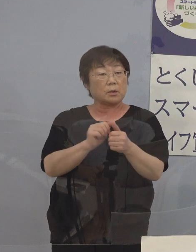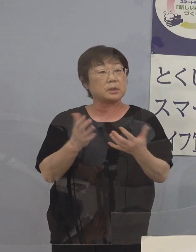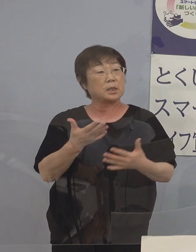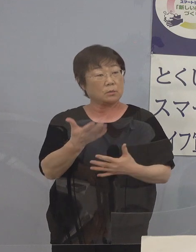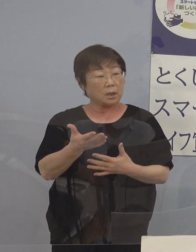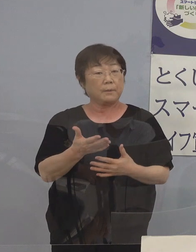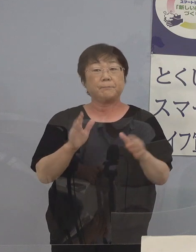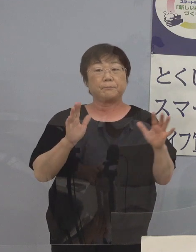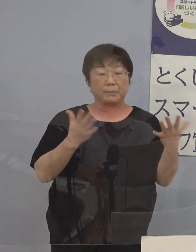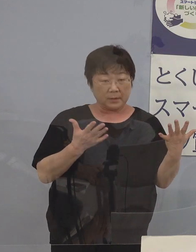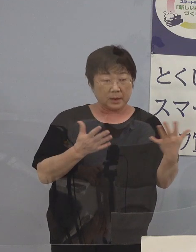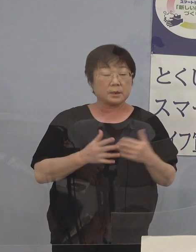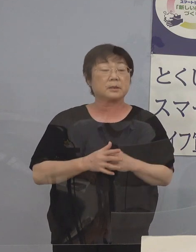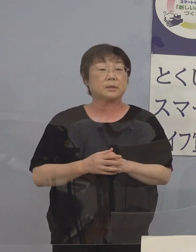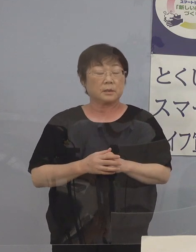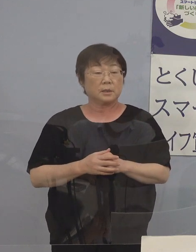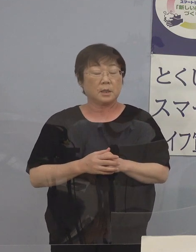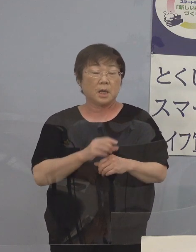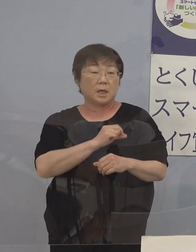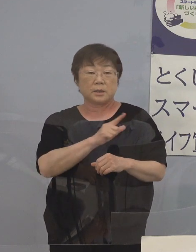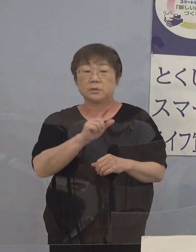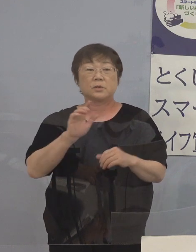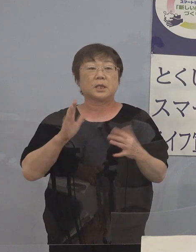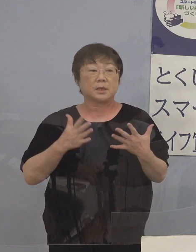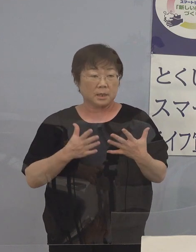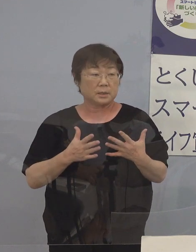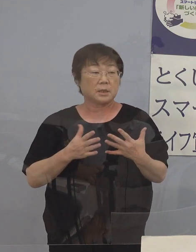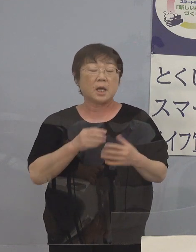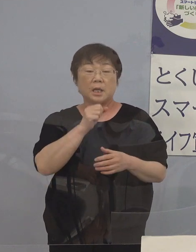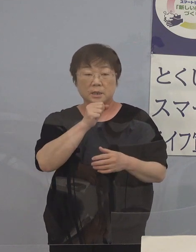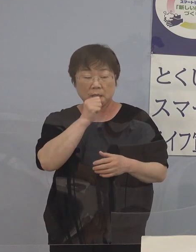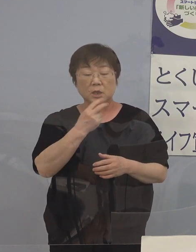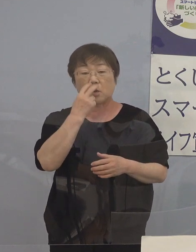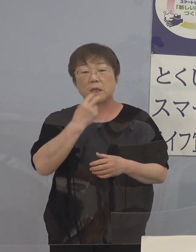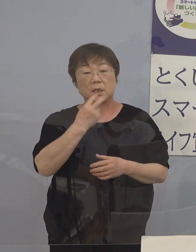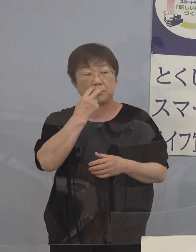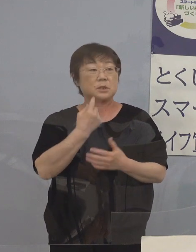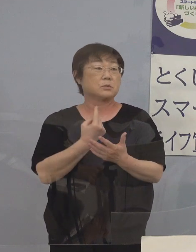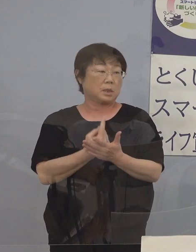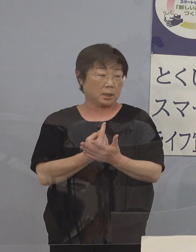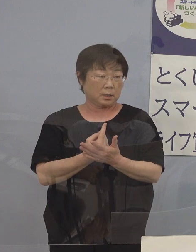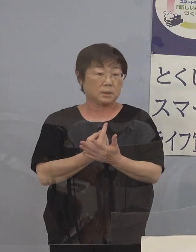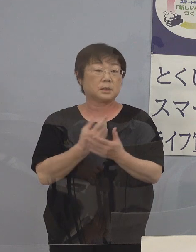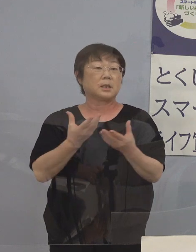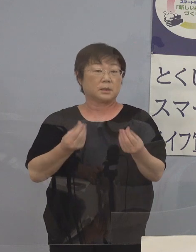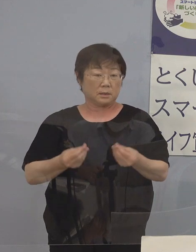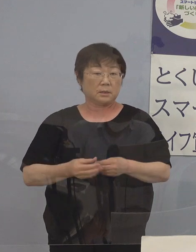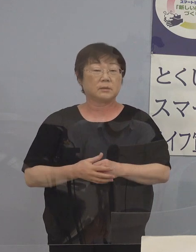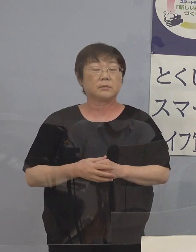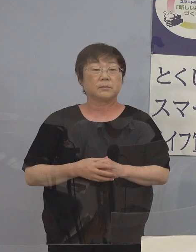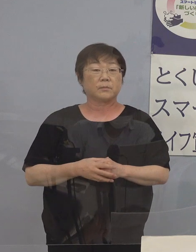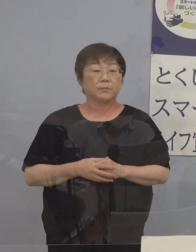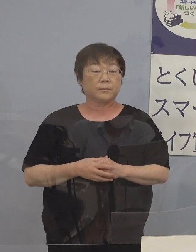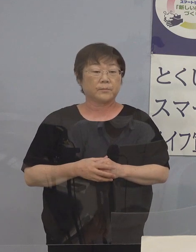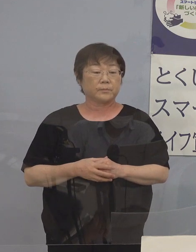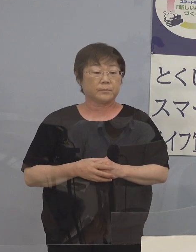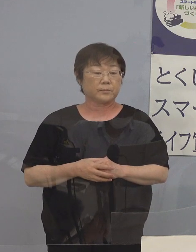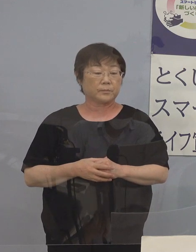ていう のはないです。っていうのは発熱がないんですね、この方。咳と鼻水ということです。